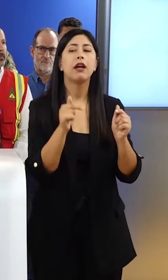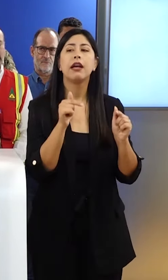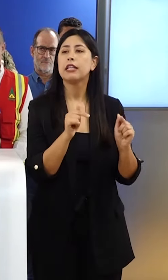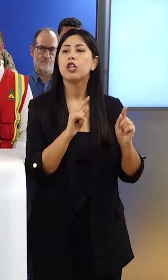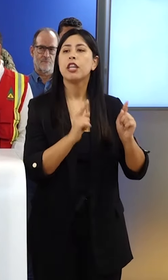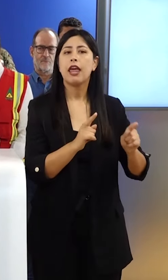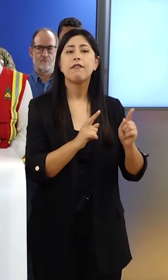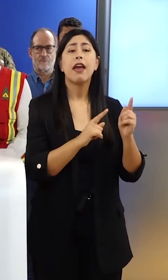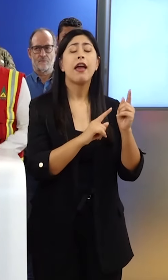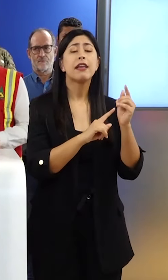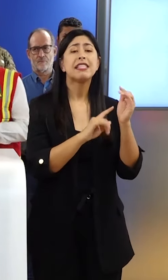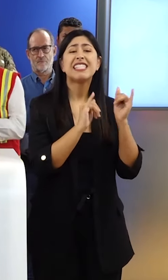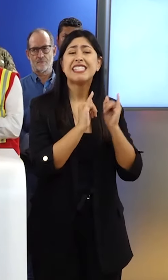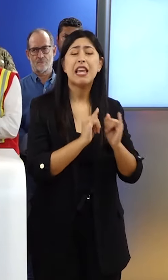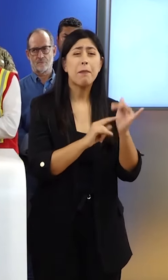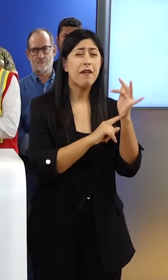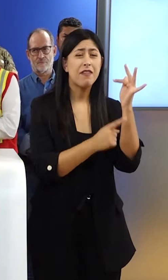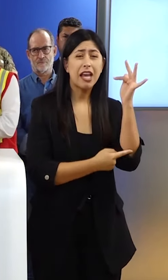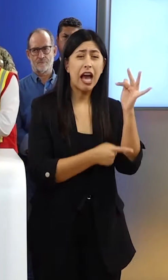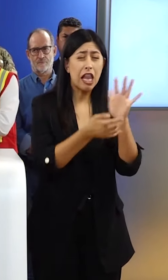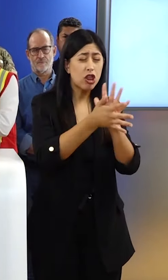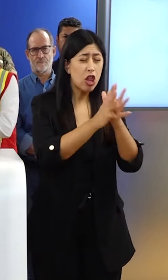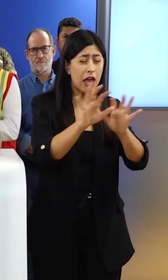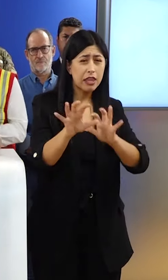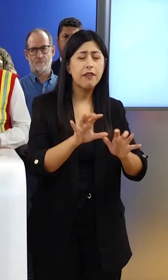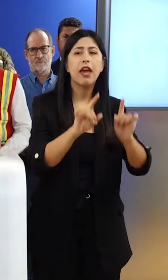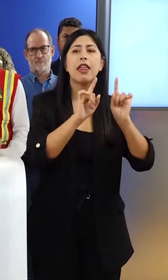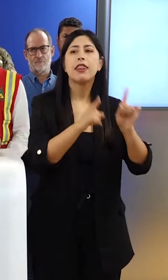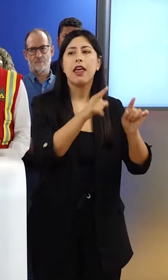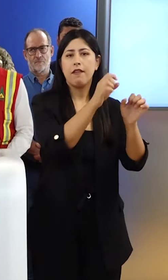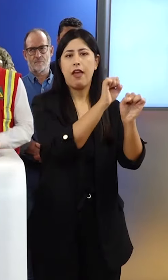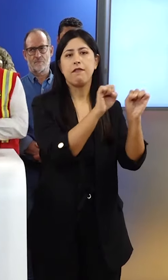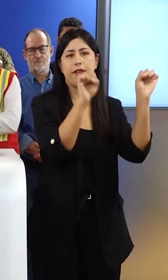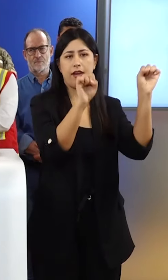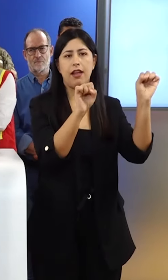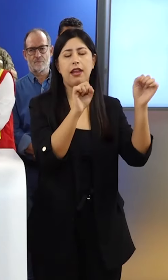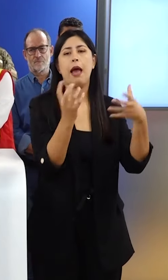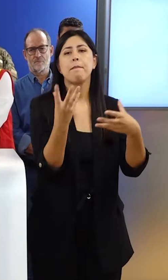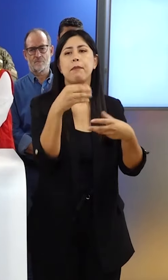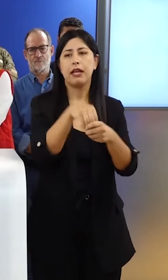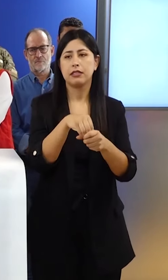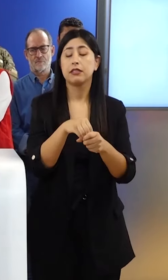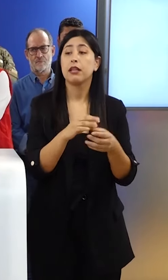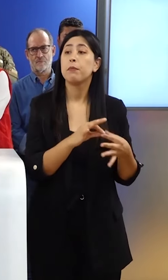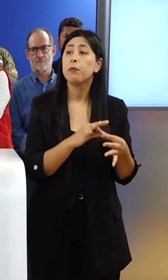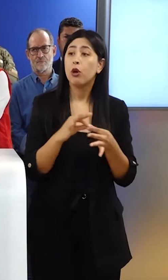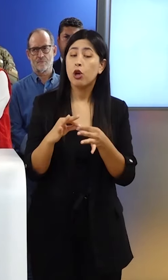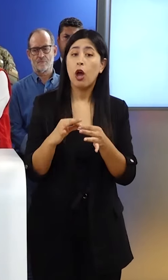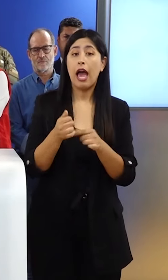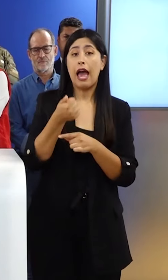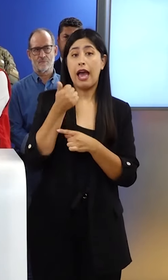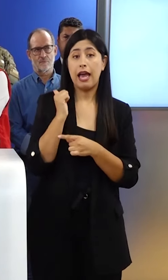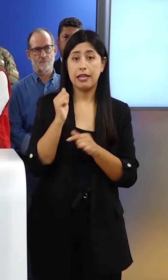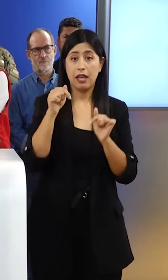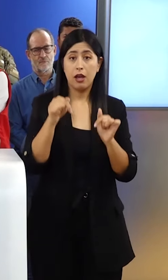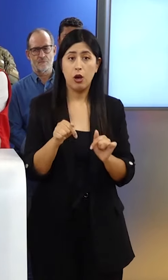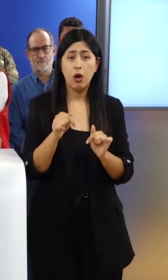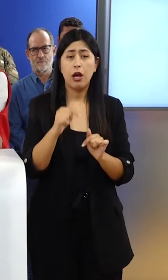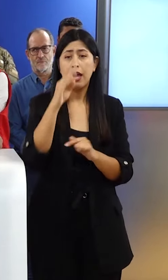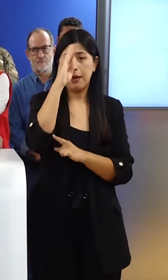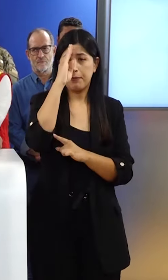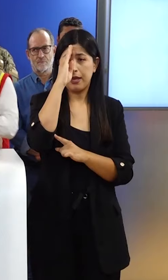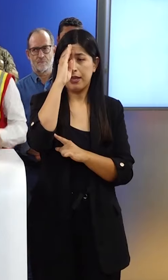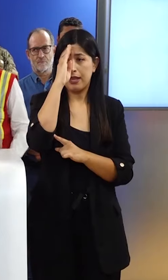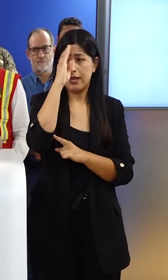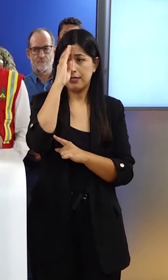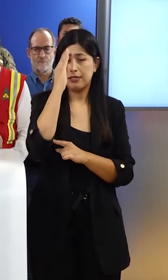la fiscal en todas las actividades que se realicen por eso lo que se ha establecido entre ayer y hoy en virtud de la experiencia de